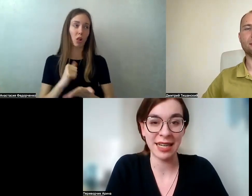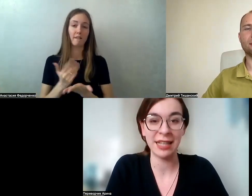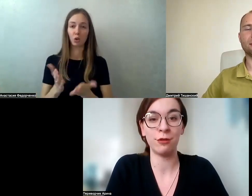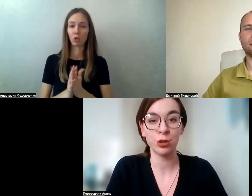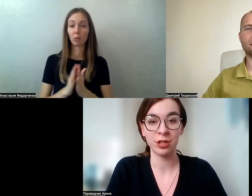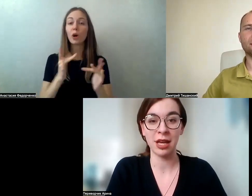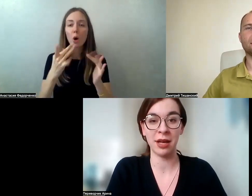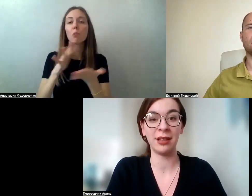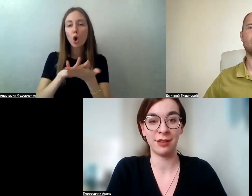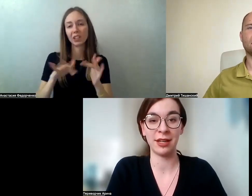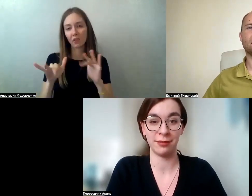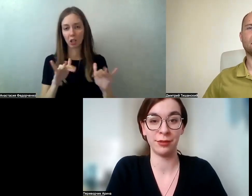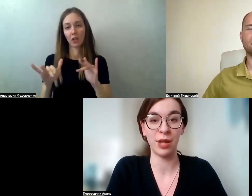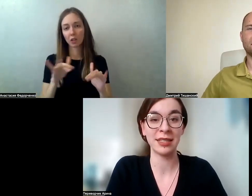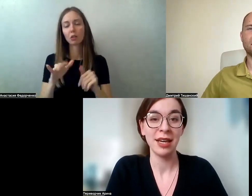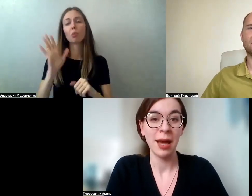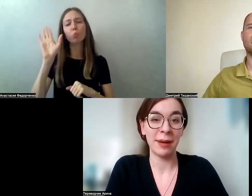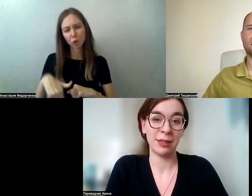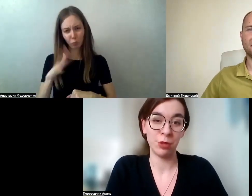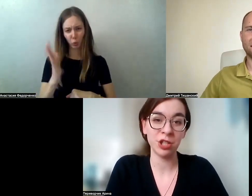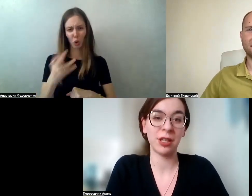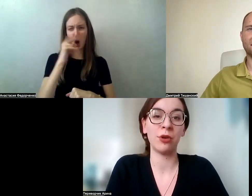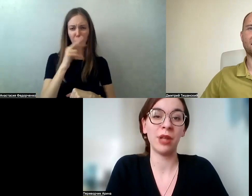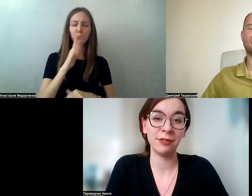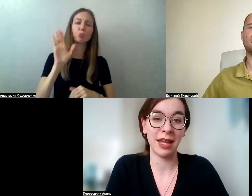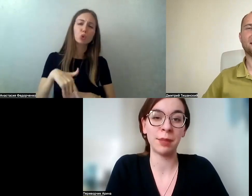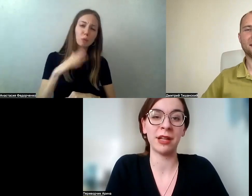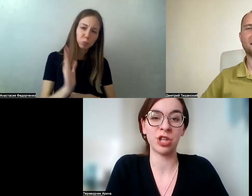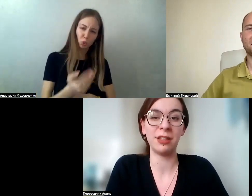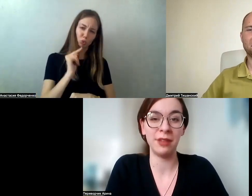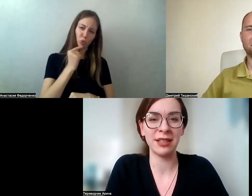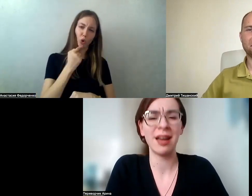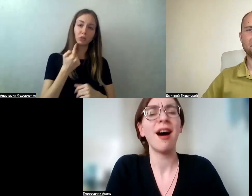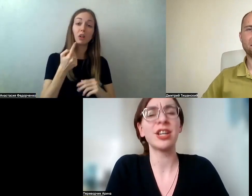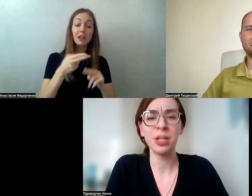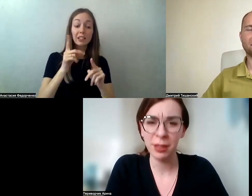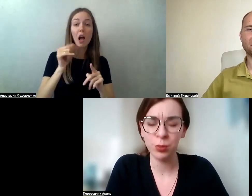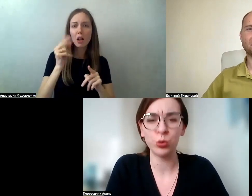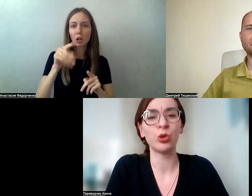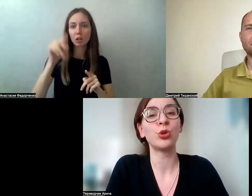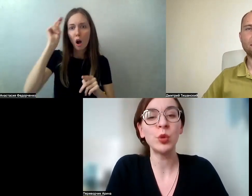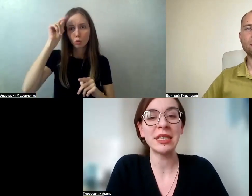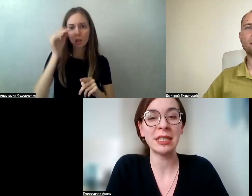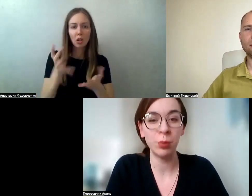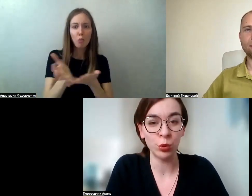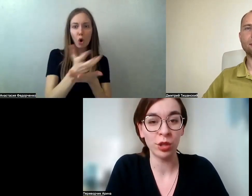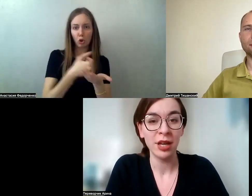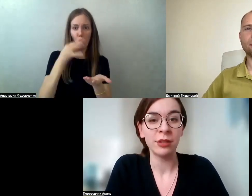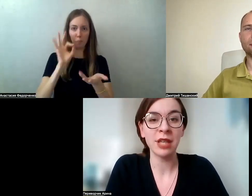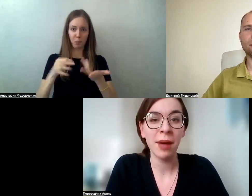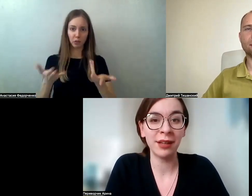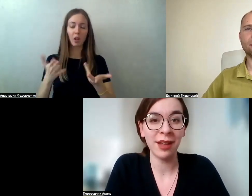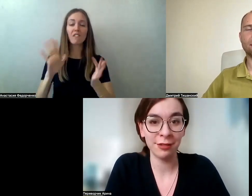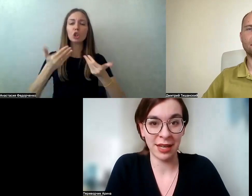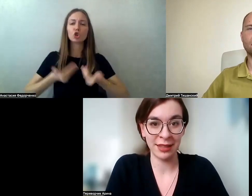своей цели. Вот что самое главное у нас. Поэтому я считаю, главное – это продолжать двигаться. Ошибки будут, трудности будут,